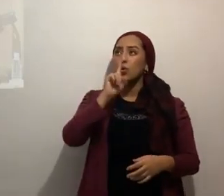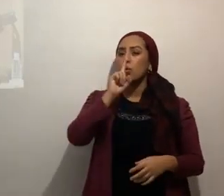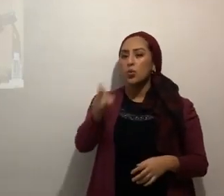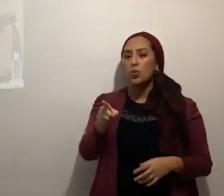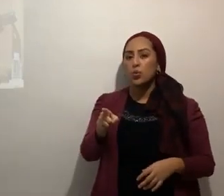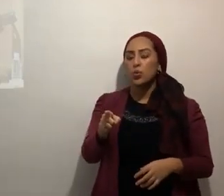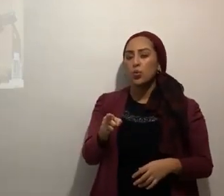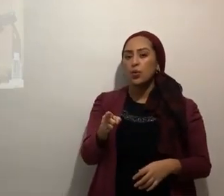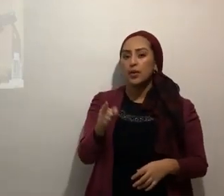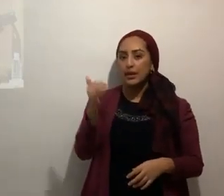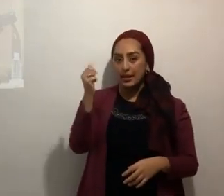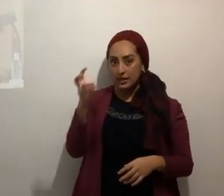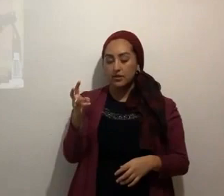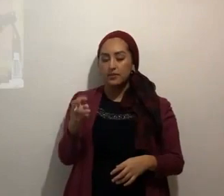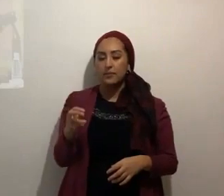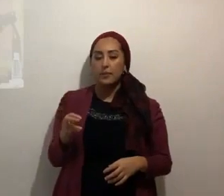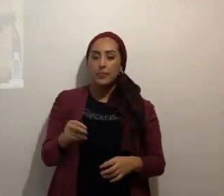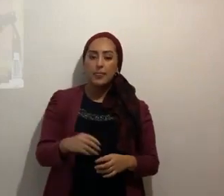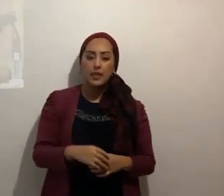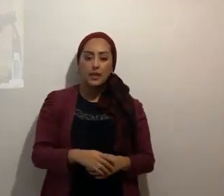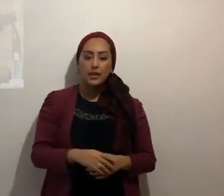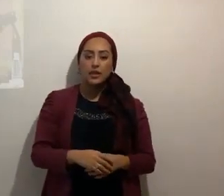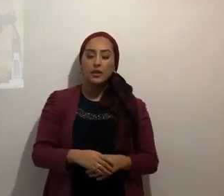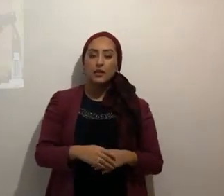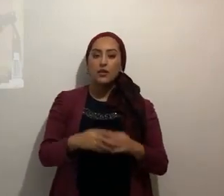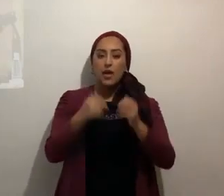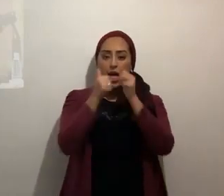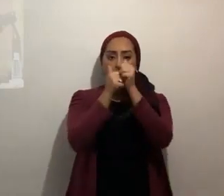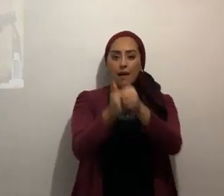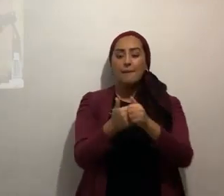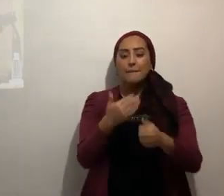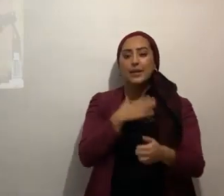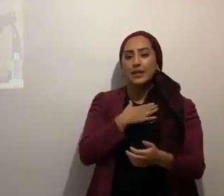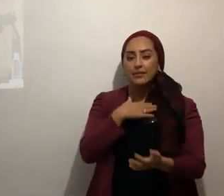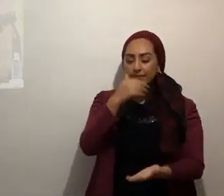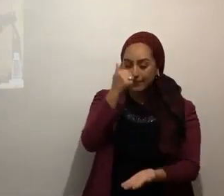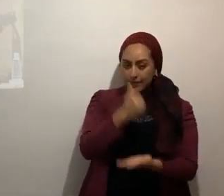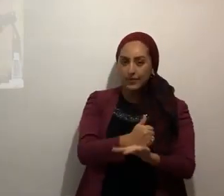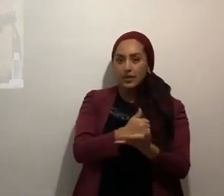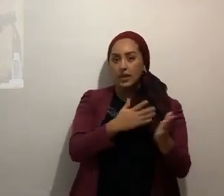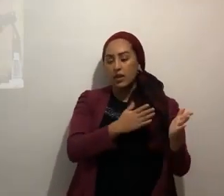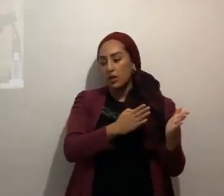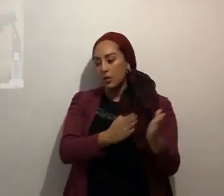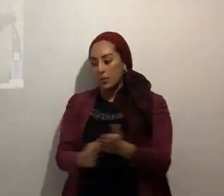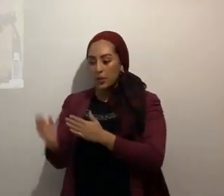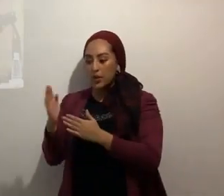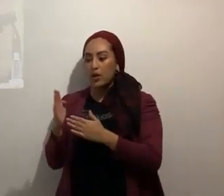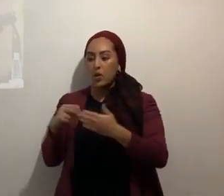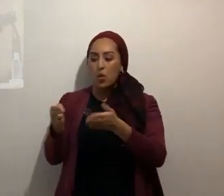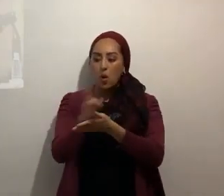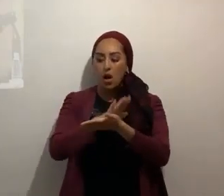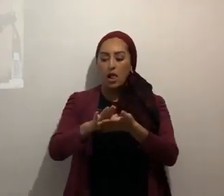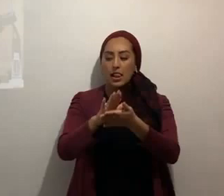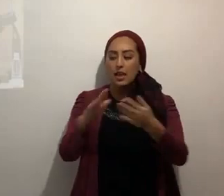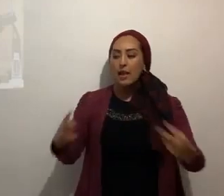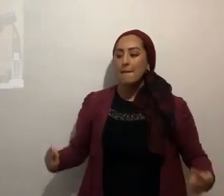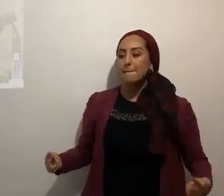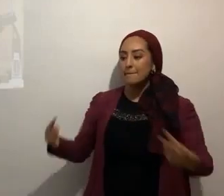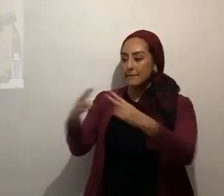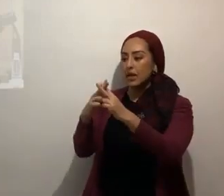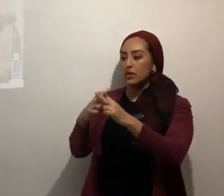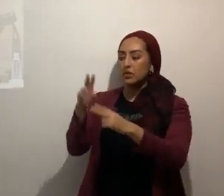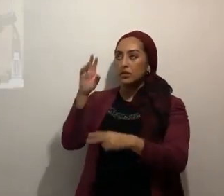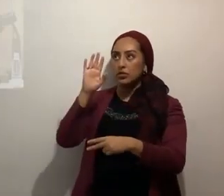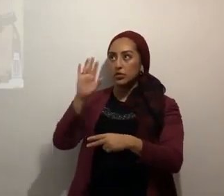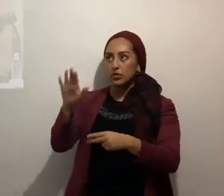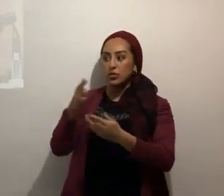es la verdad? Yahshua. Estas me guiarán, me conducirán a tu santo monte, a tu Kadosh monte y a